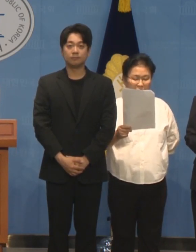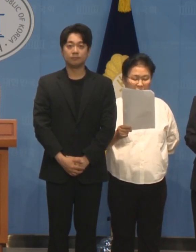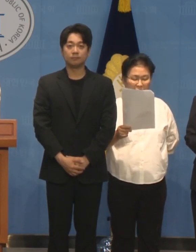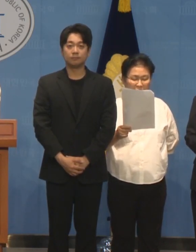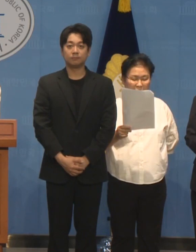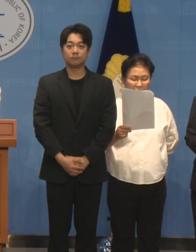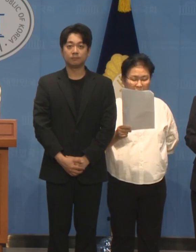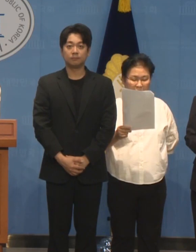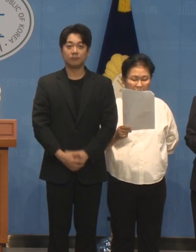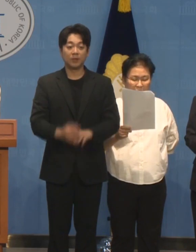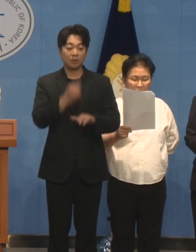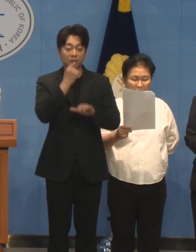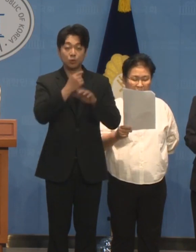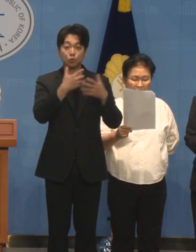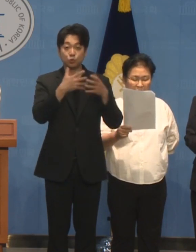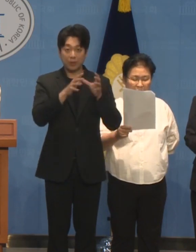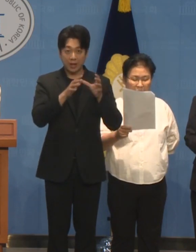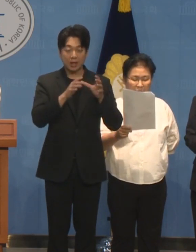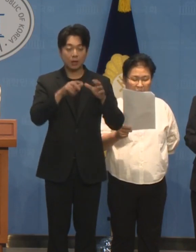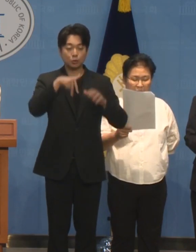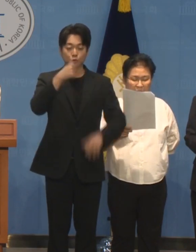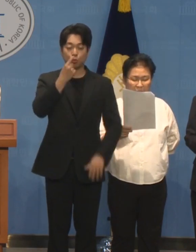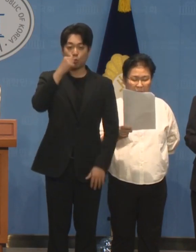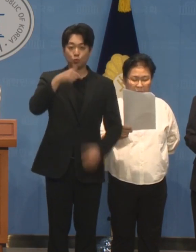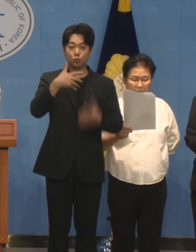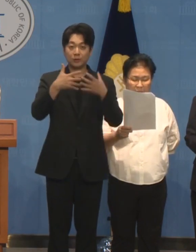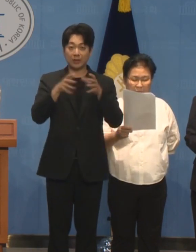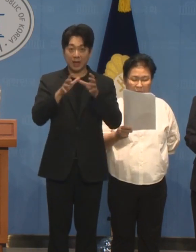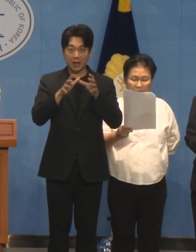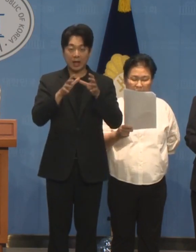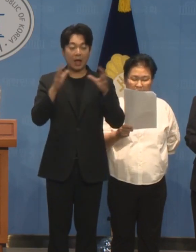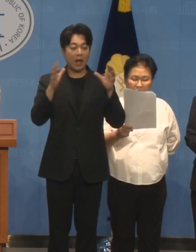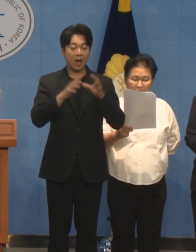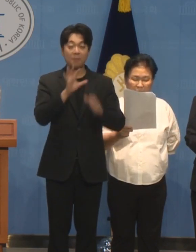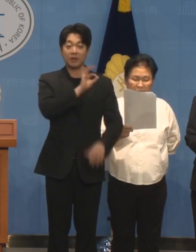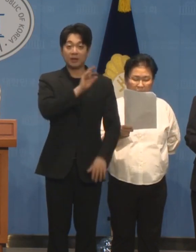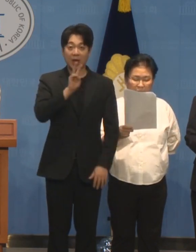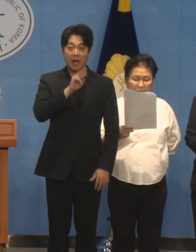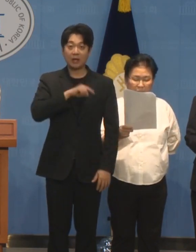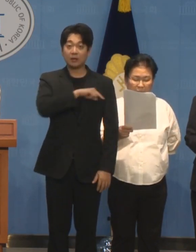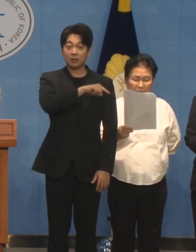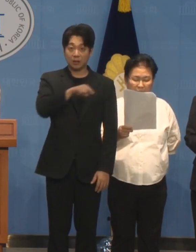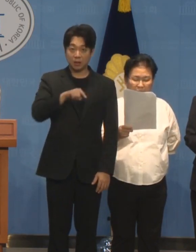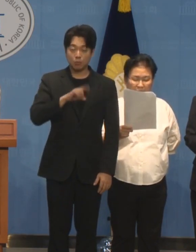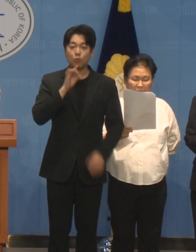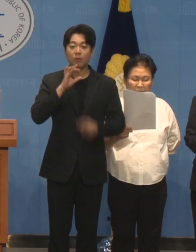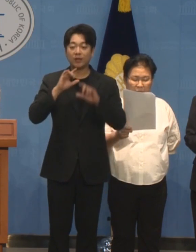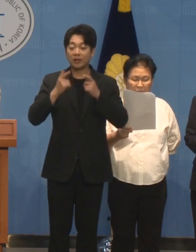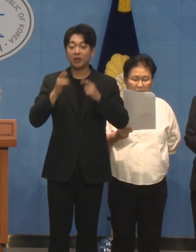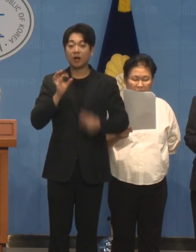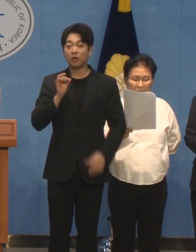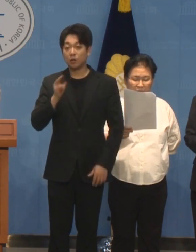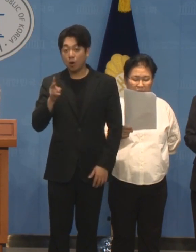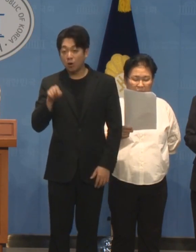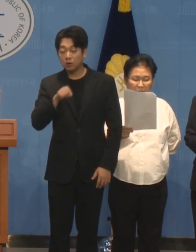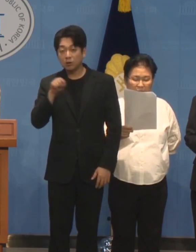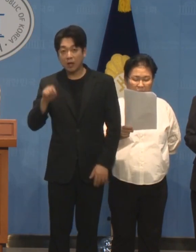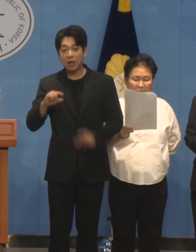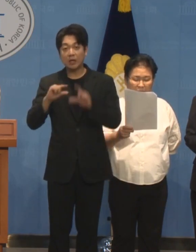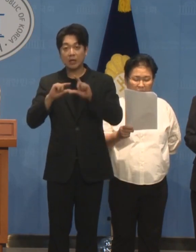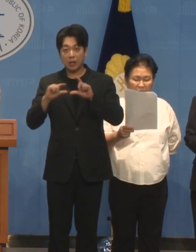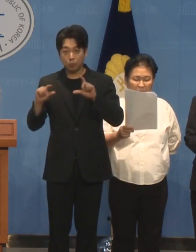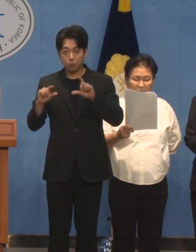이에 더불어민주당 등 야당 국회의원을 비롯해서 일부 여당 국회의원 역시 여야정